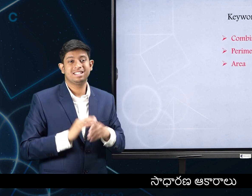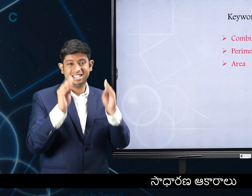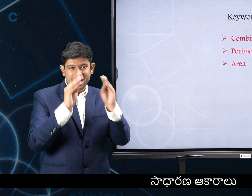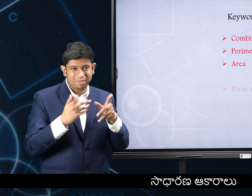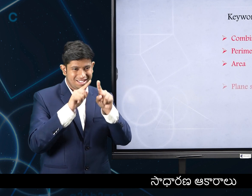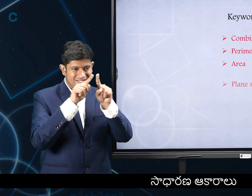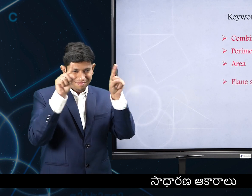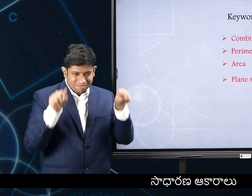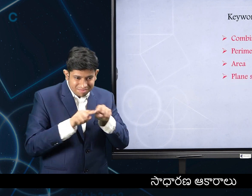సాధారణ ఆకారాలు,